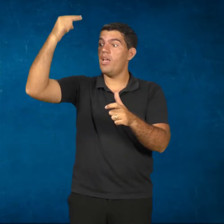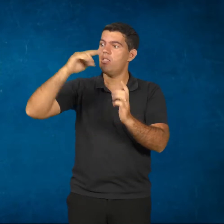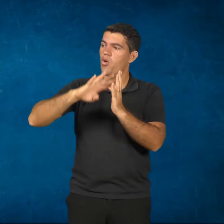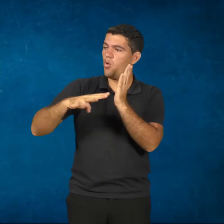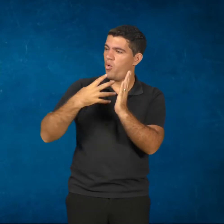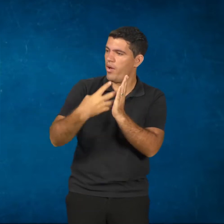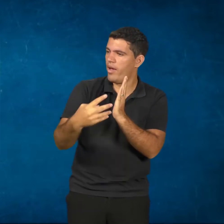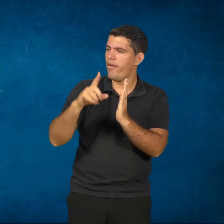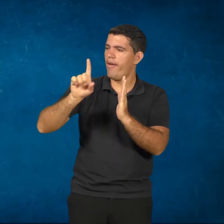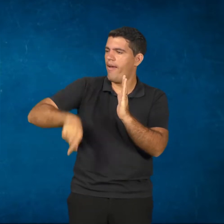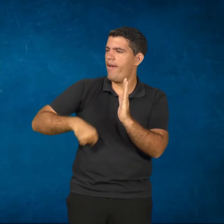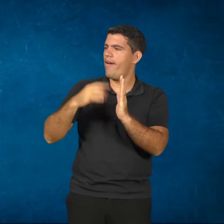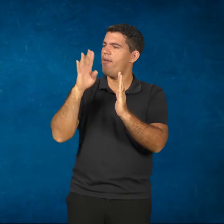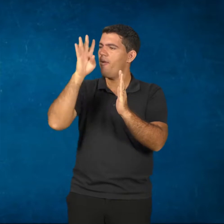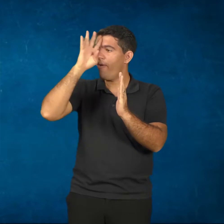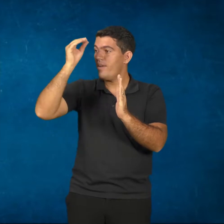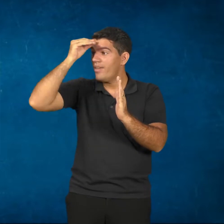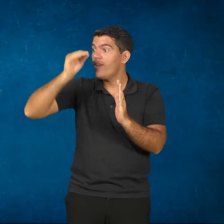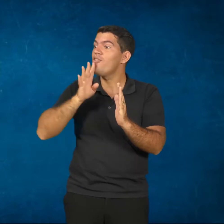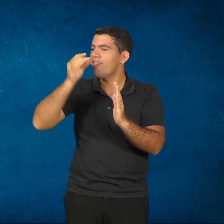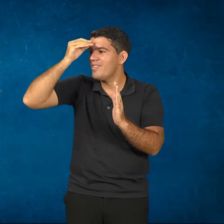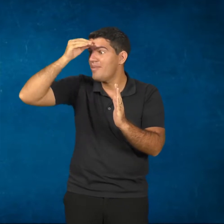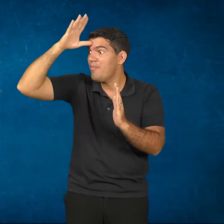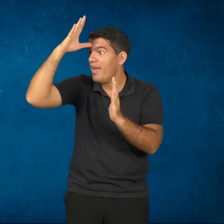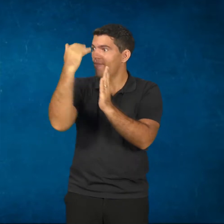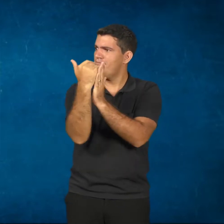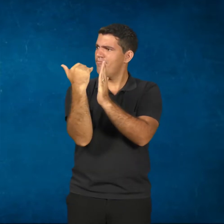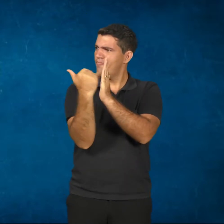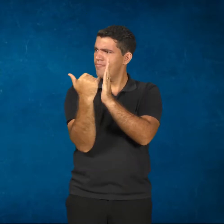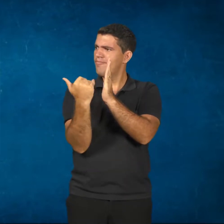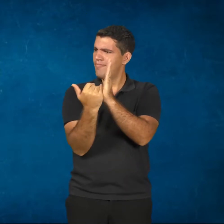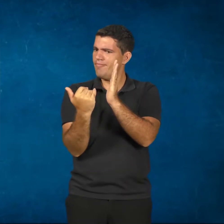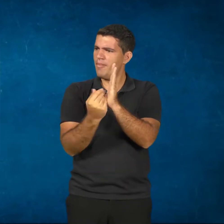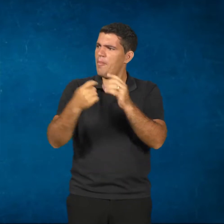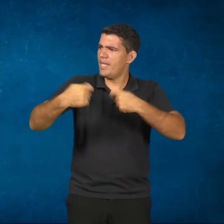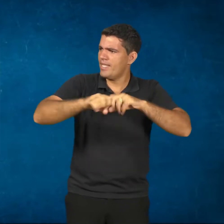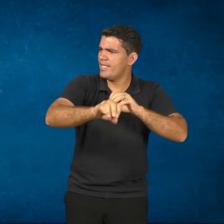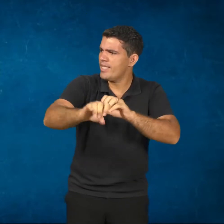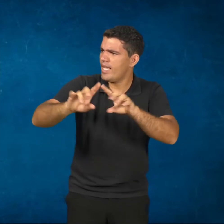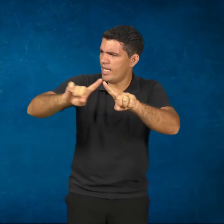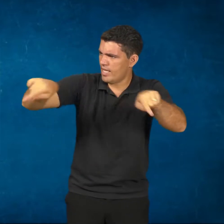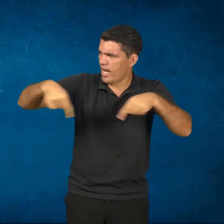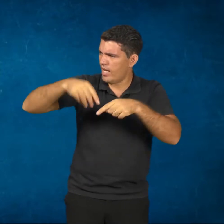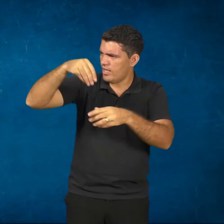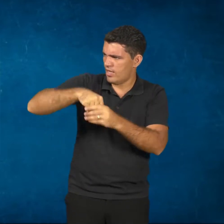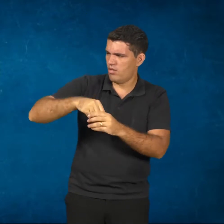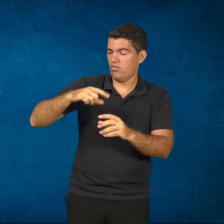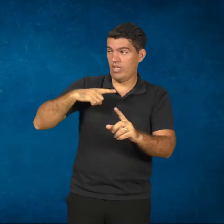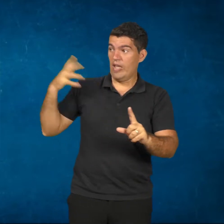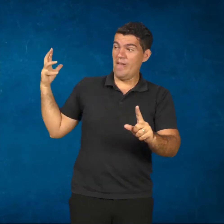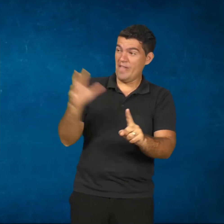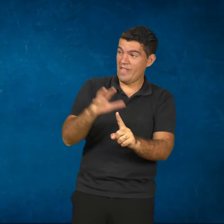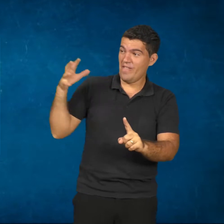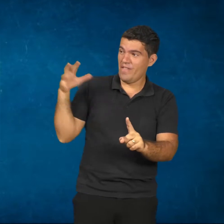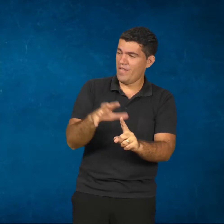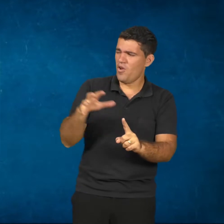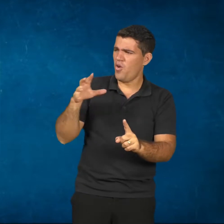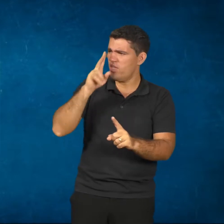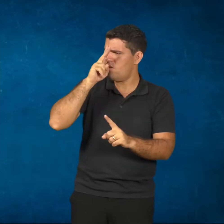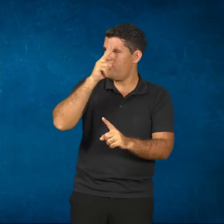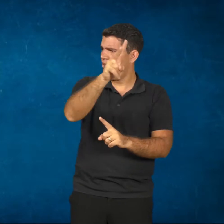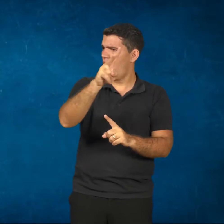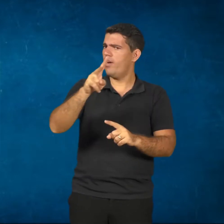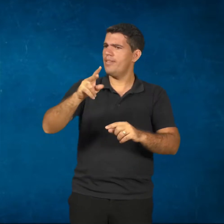como aquela listagem de conhecimentos que deveriam ser trabalhados dentro da sala de aula, me parece ainda uma influência muito forte sobre a prática